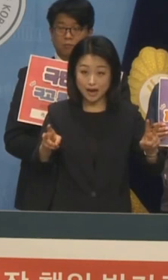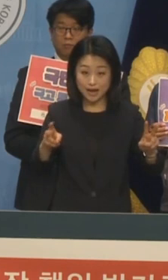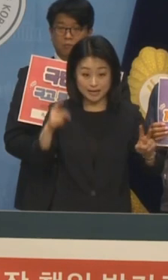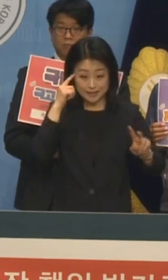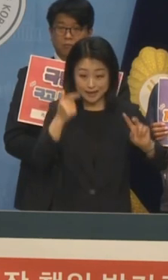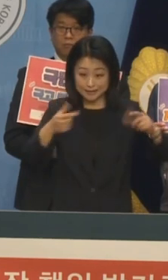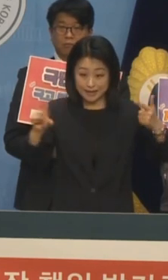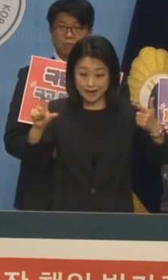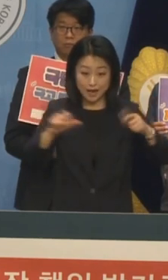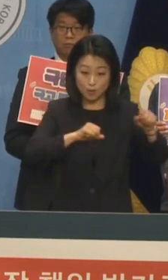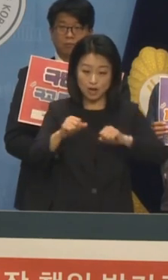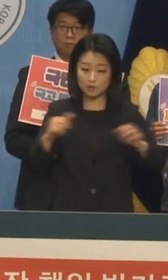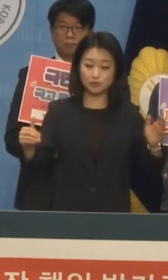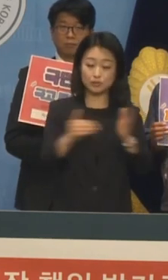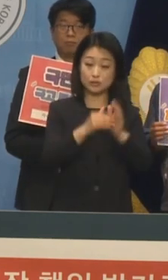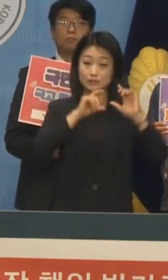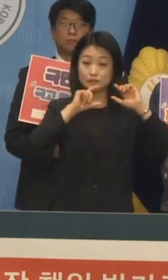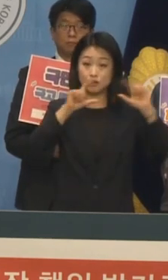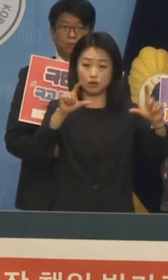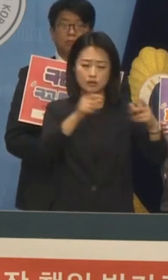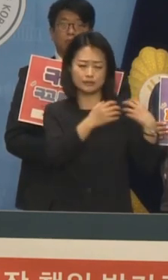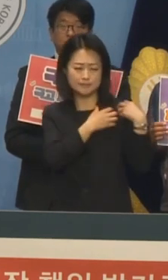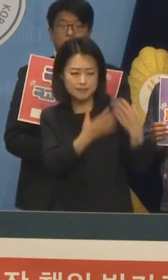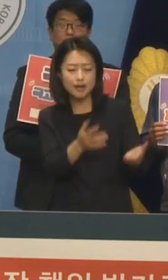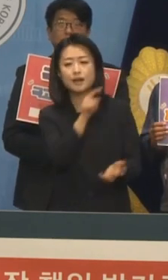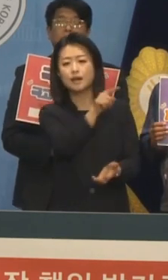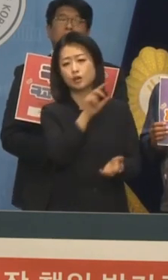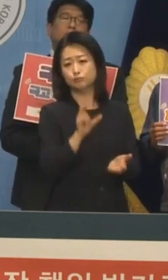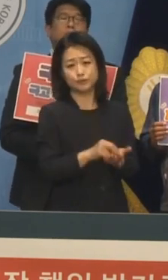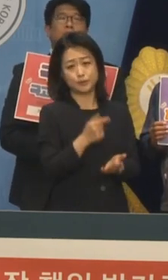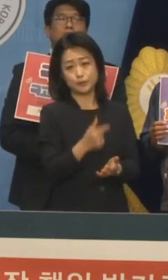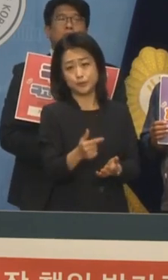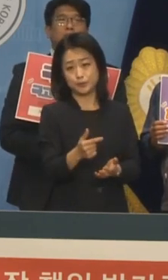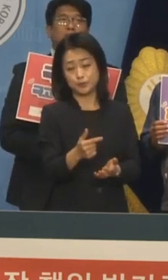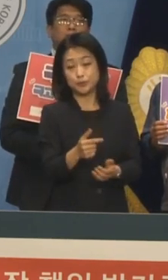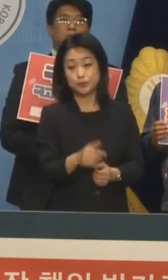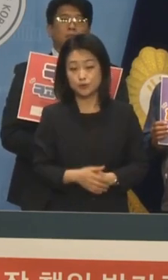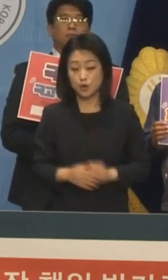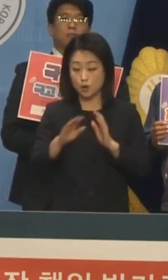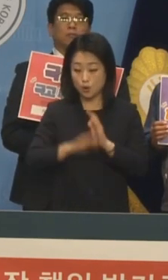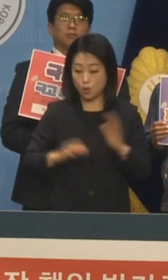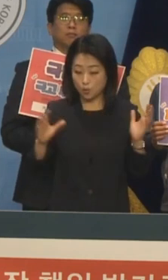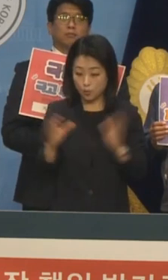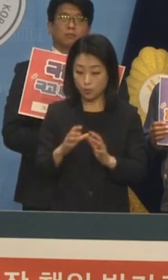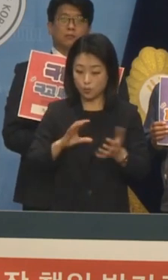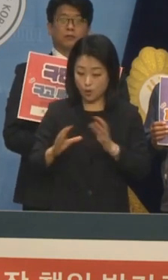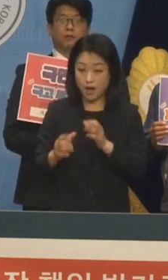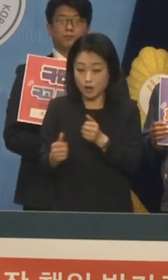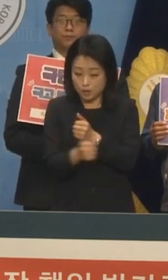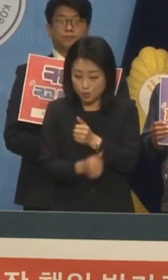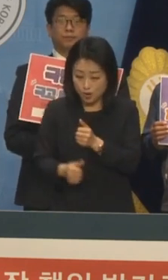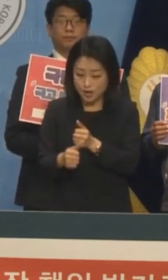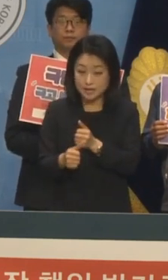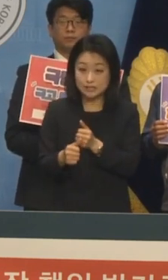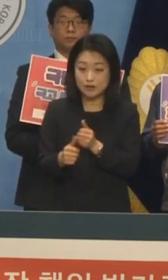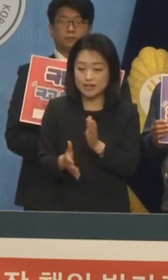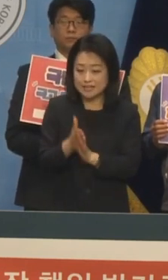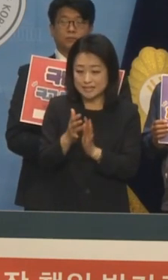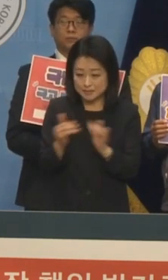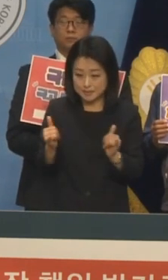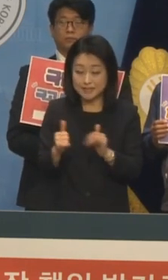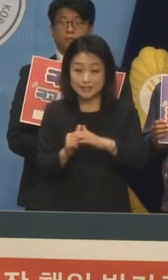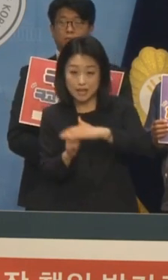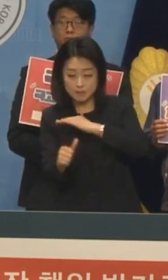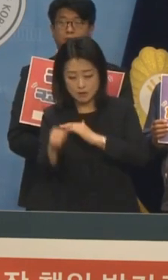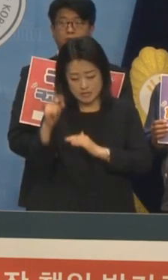종료까지 선언한 것은 매우 무책임한 행태입니다. 연금특위 결정에 따라 출범한 공론화위원회에서 시민대표단은 학습과 수기를